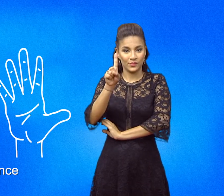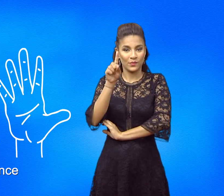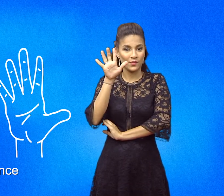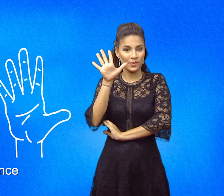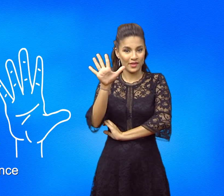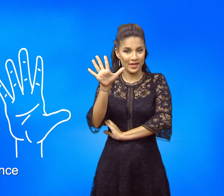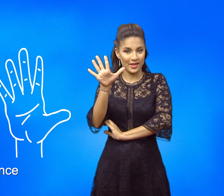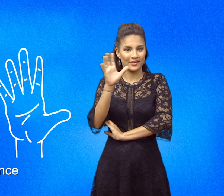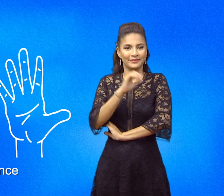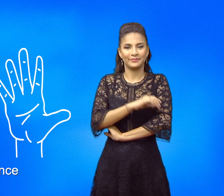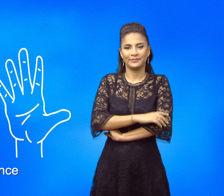15